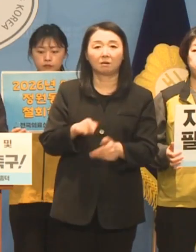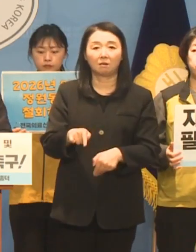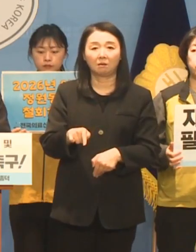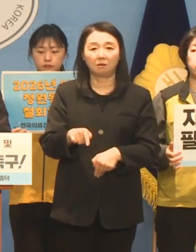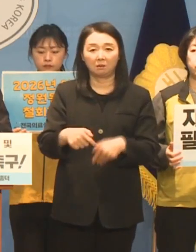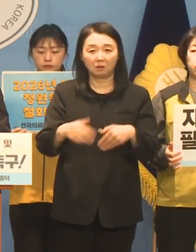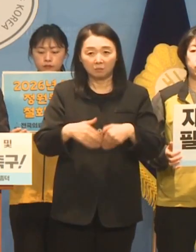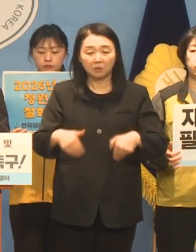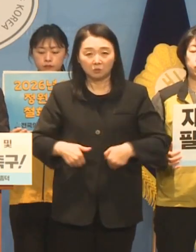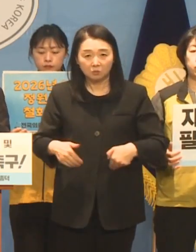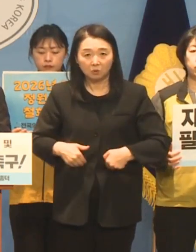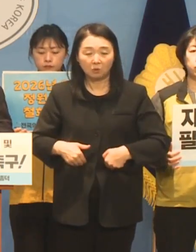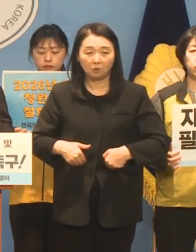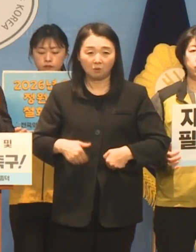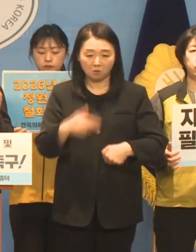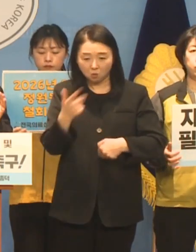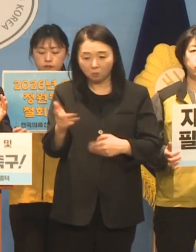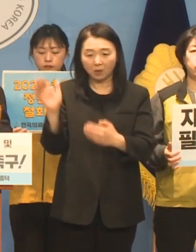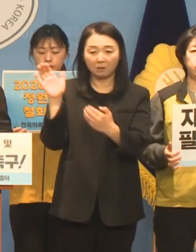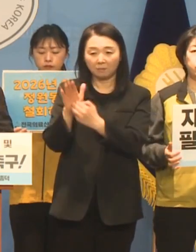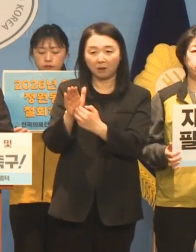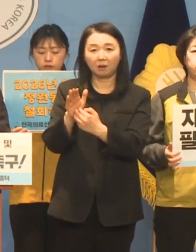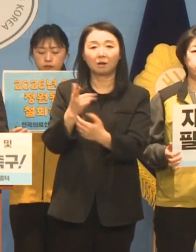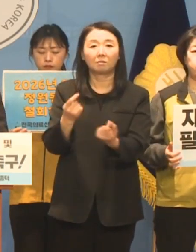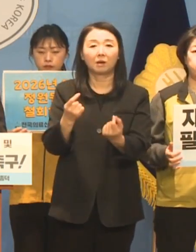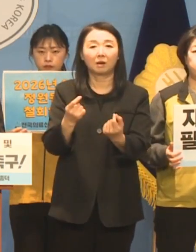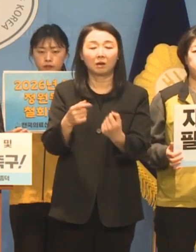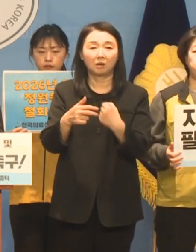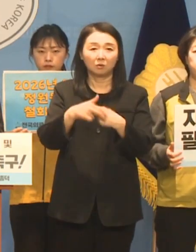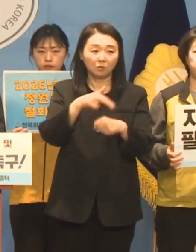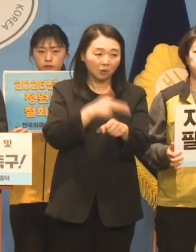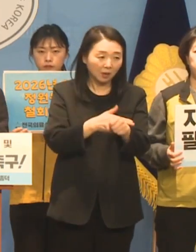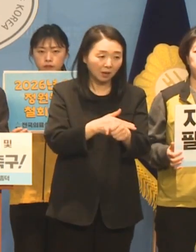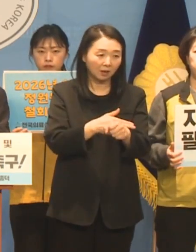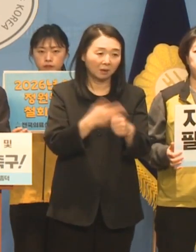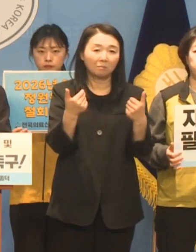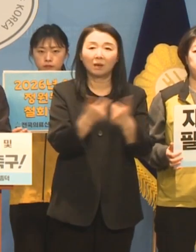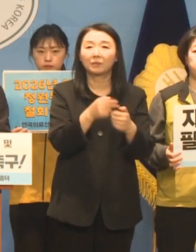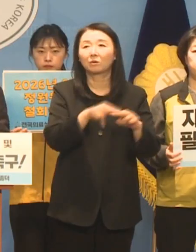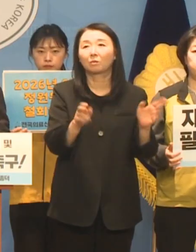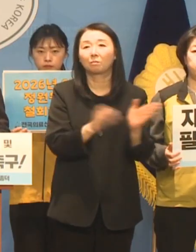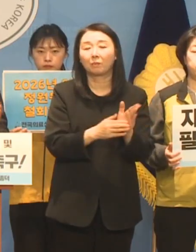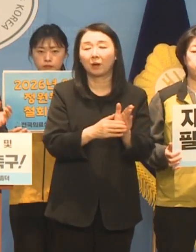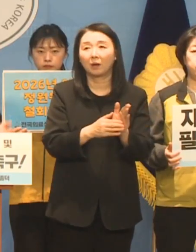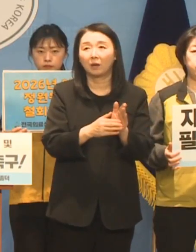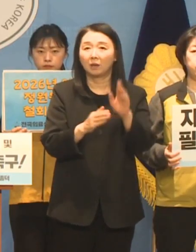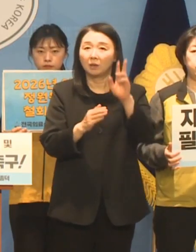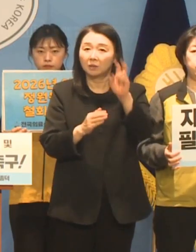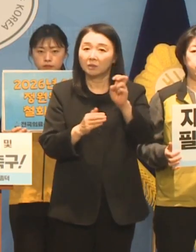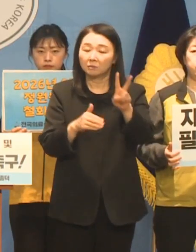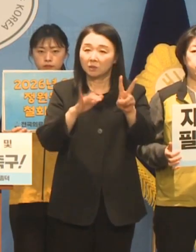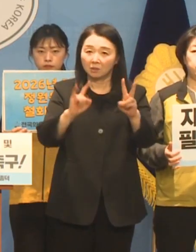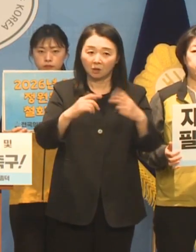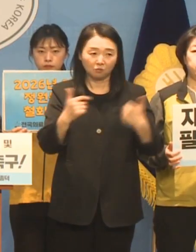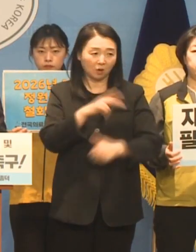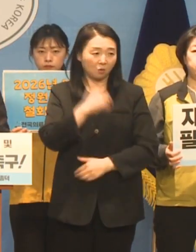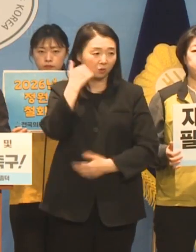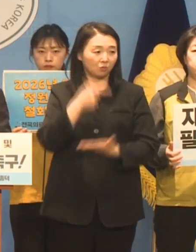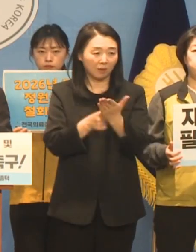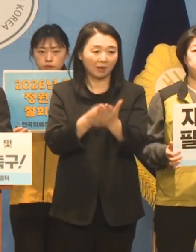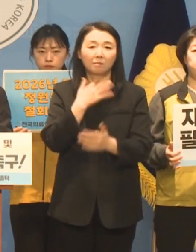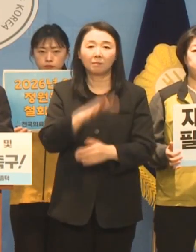의료 공백 방지 법안도 그때 발의됐지만 의료계의 반대로 폐기됐습니다. 22대 국회 들어와서 아직 어느 국회의원도 발의하지 않고